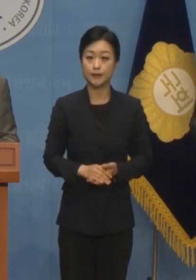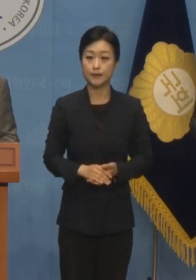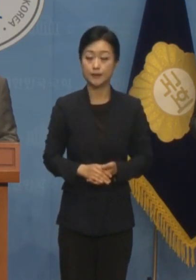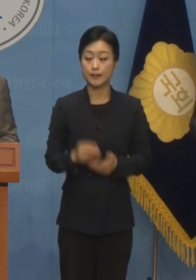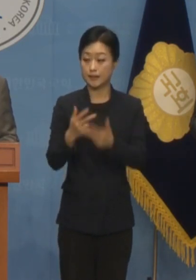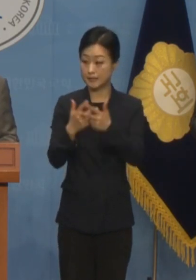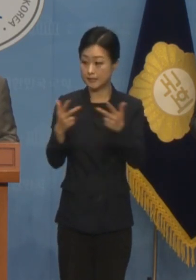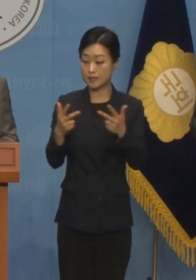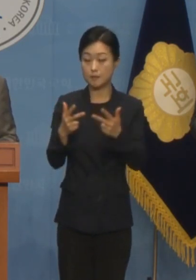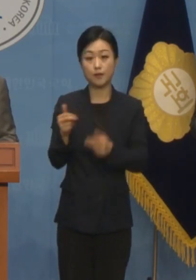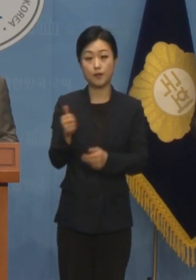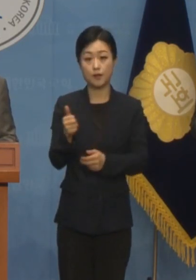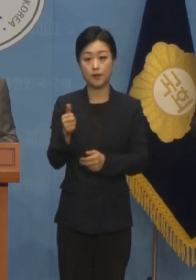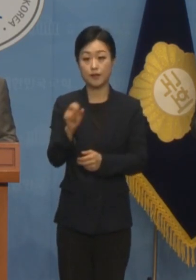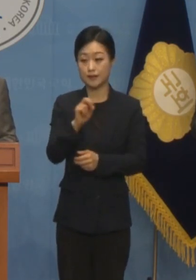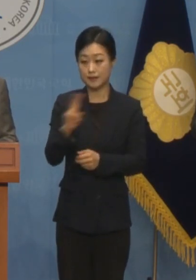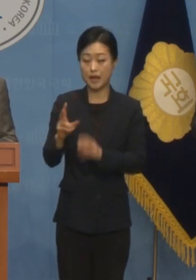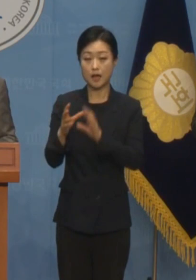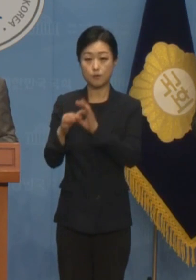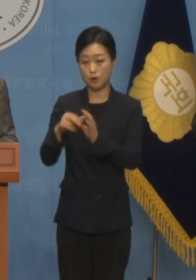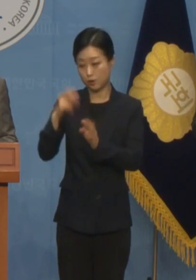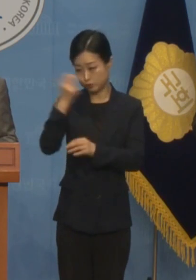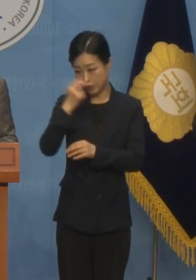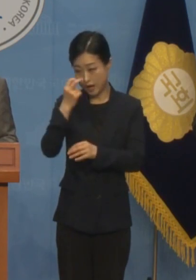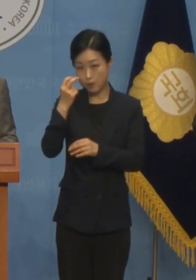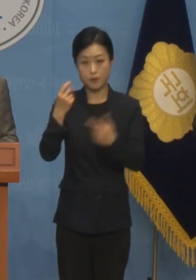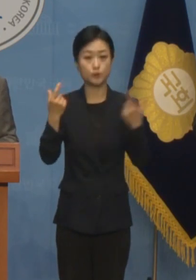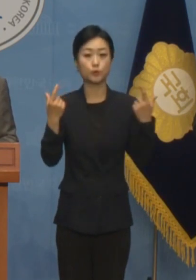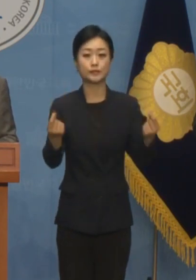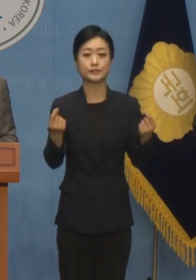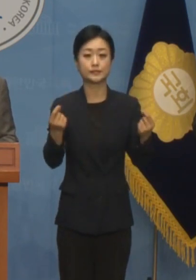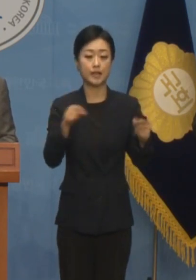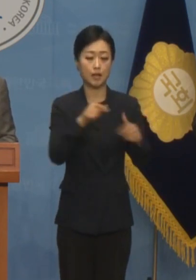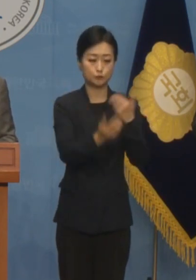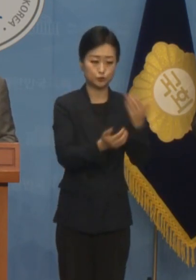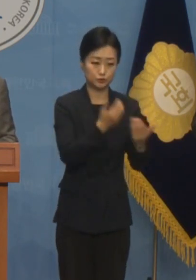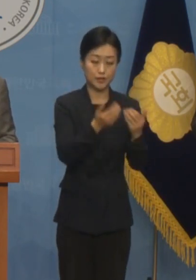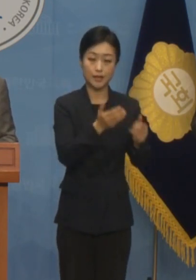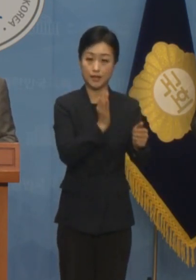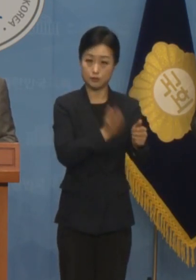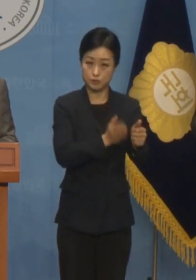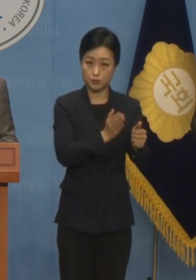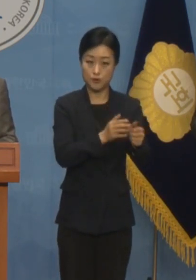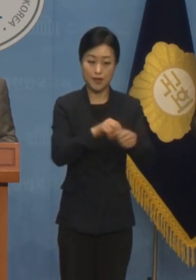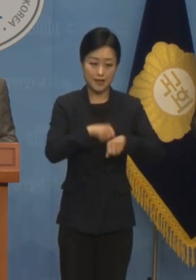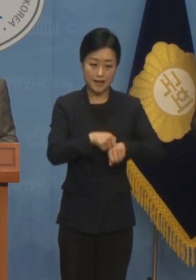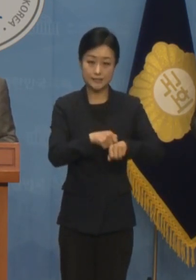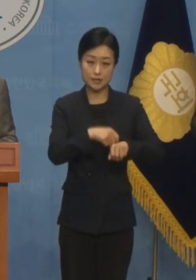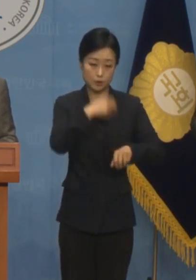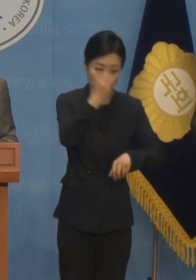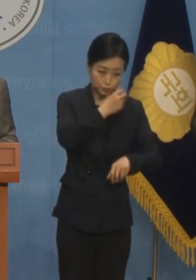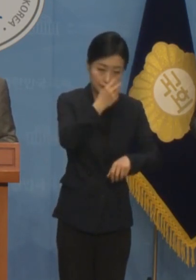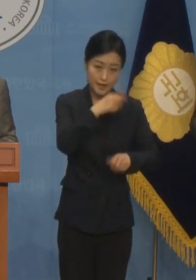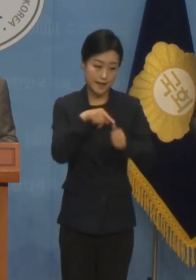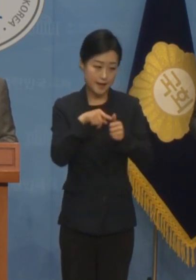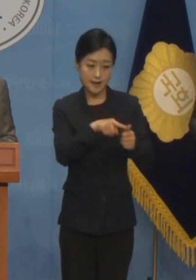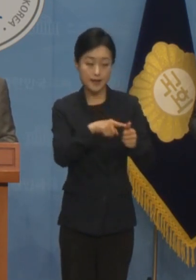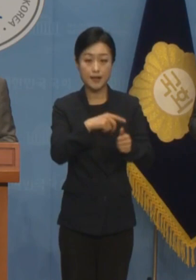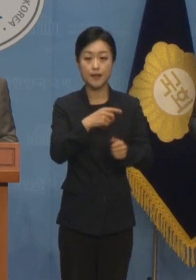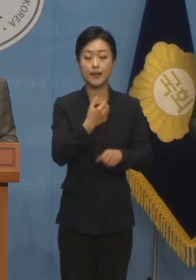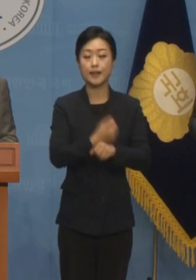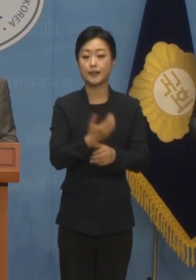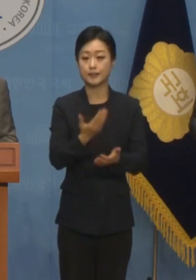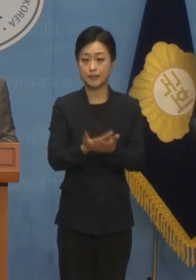이재명 대표 및 야당 인사에 대한 수사와 동일하게 압수수색 등 강제 수사를 포함하여 신속한 수사를 진행할